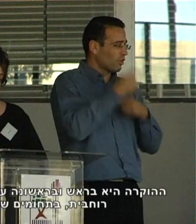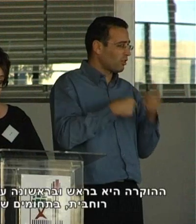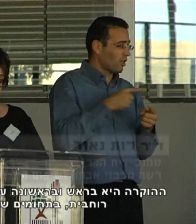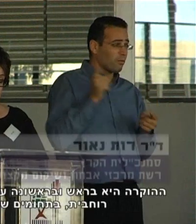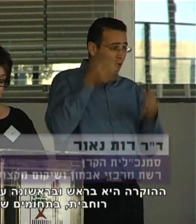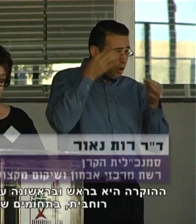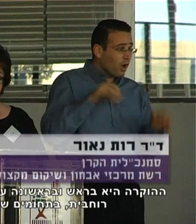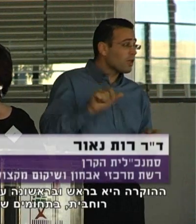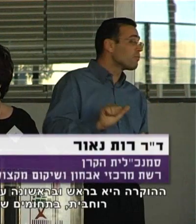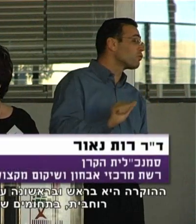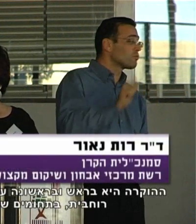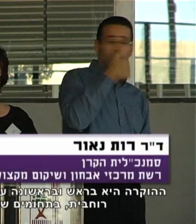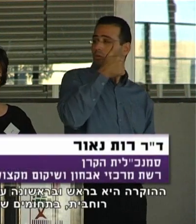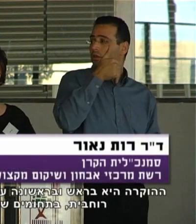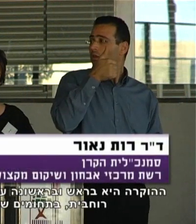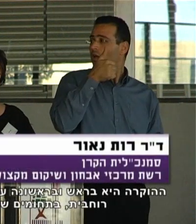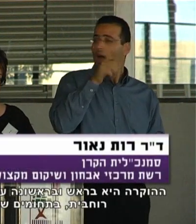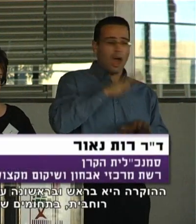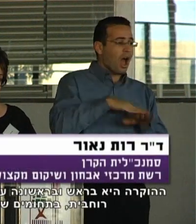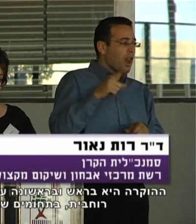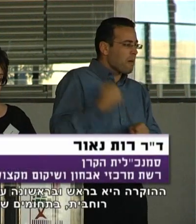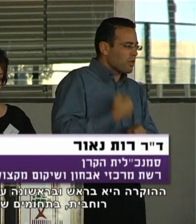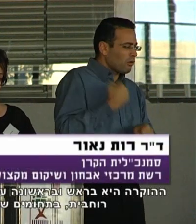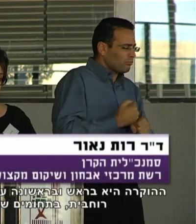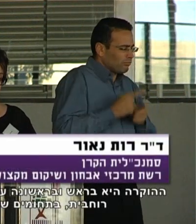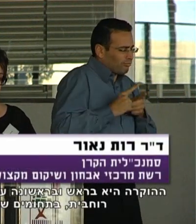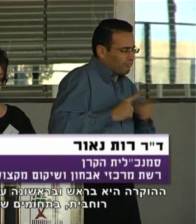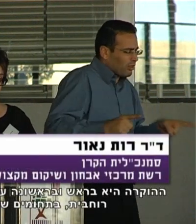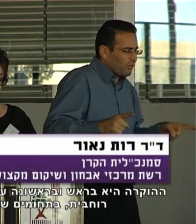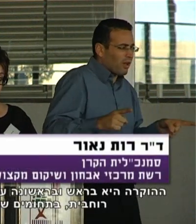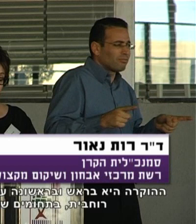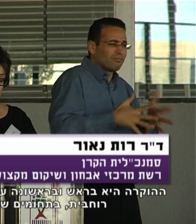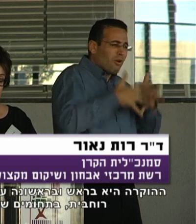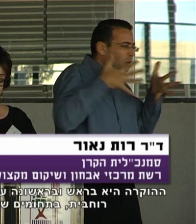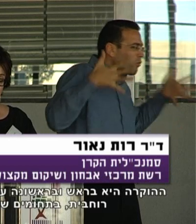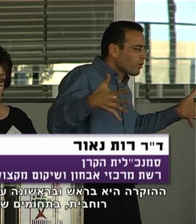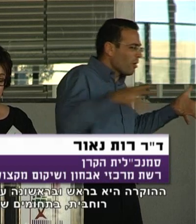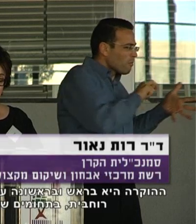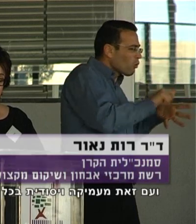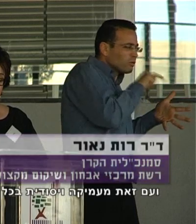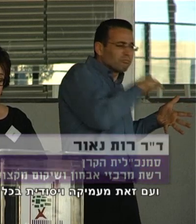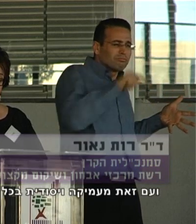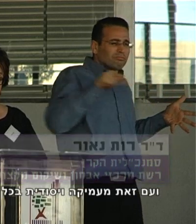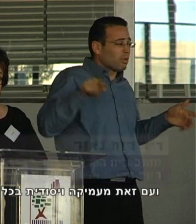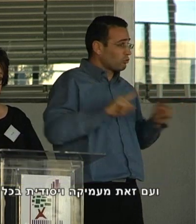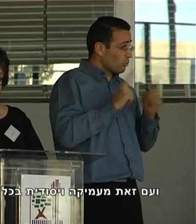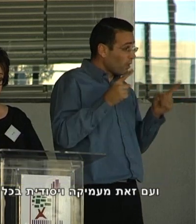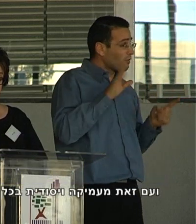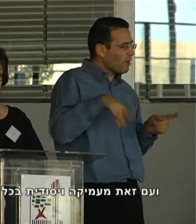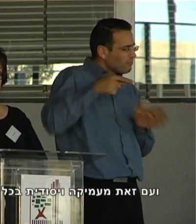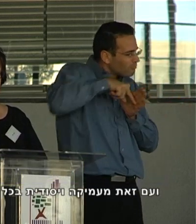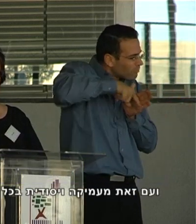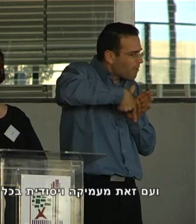ההוקרה היא בראש ובראשונה על פעילות ענפה, רוחבית, בתחומים שונים, ועם זאת